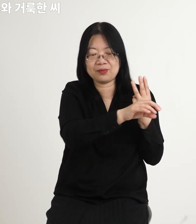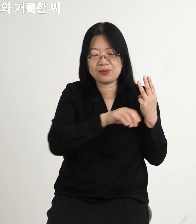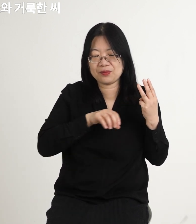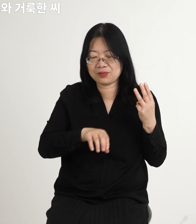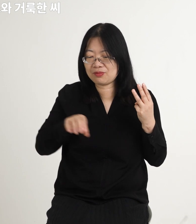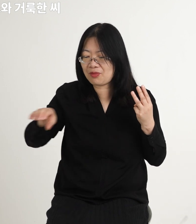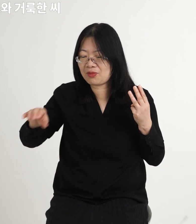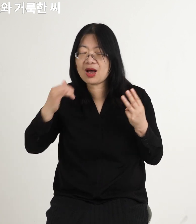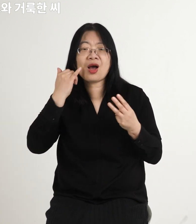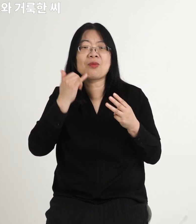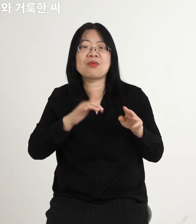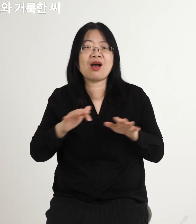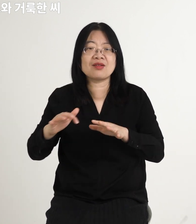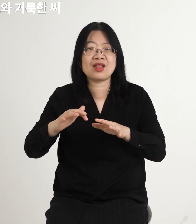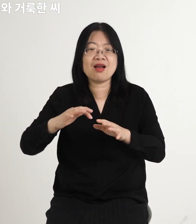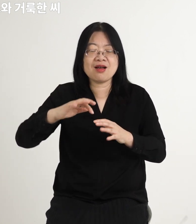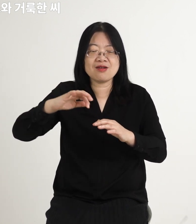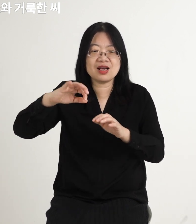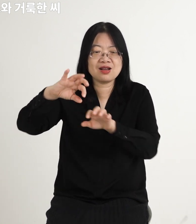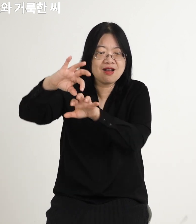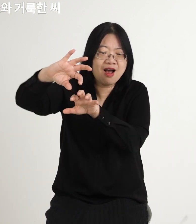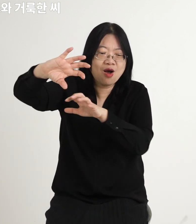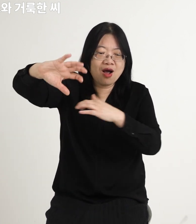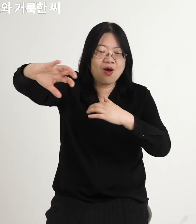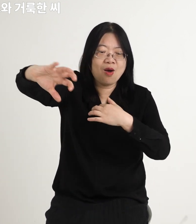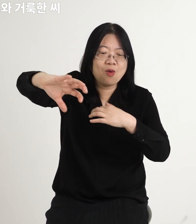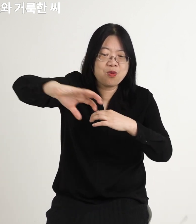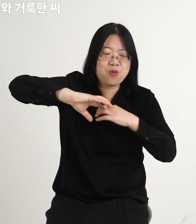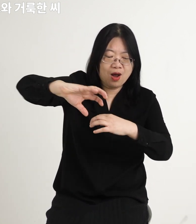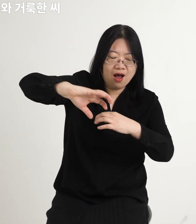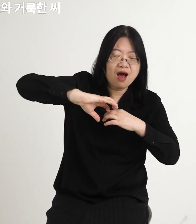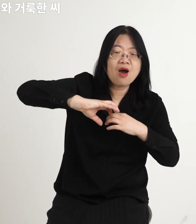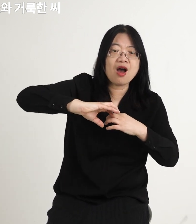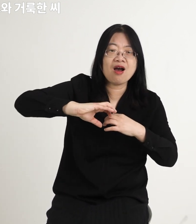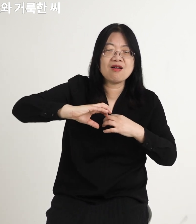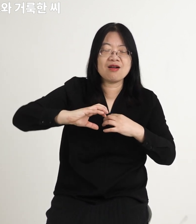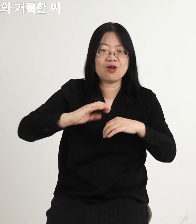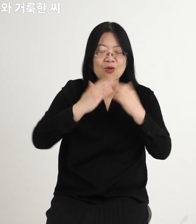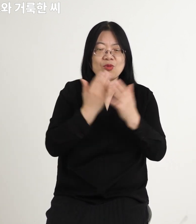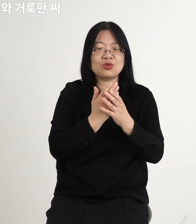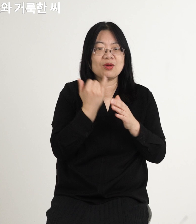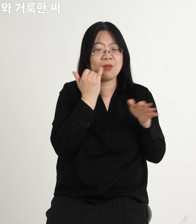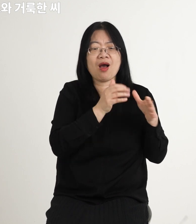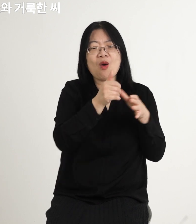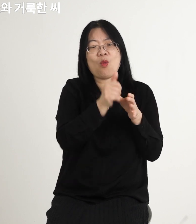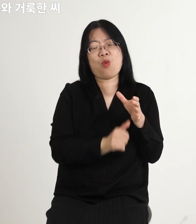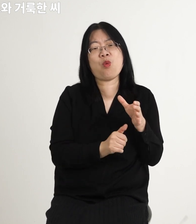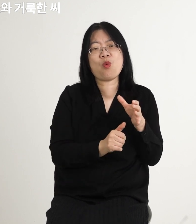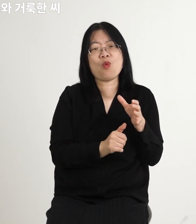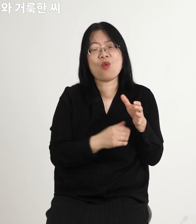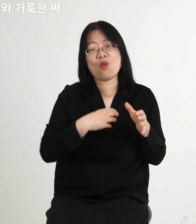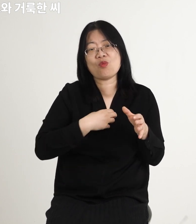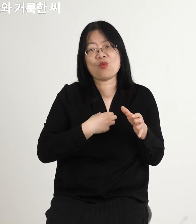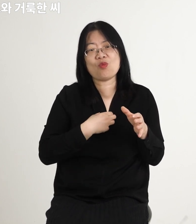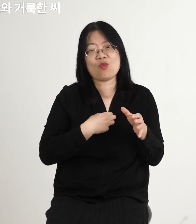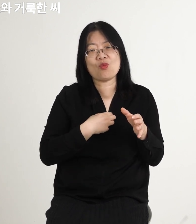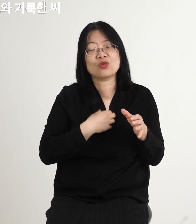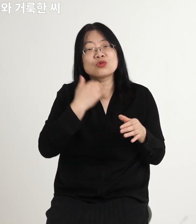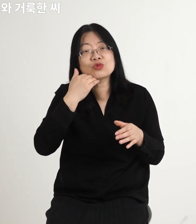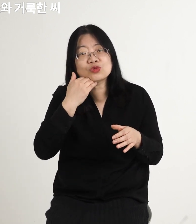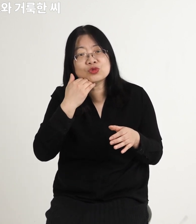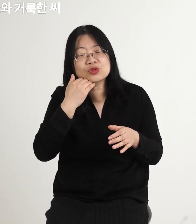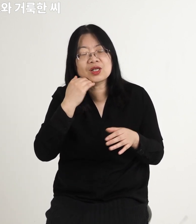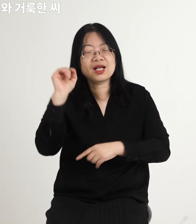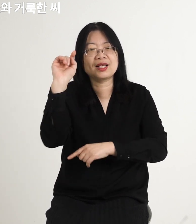떠밀리면 그냥 다 몰살할 수밖에 없는 그런 절체절명의 위기에 빠진 겁니다. 누가?